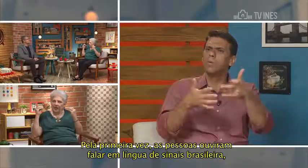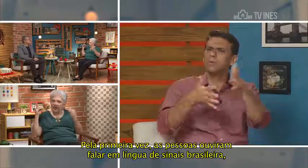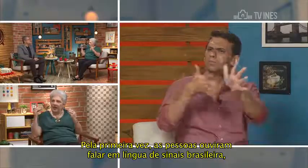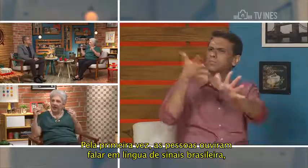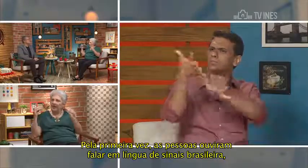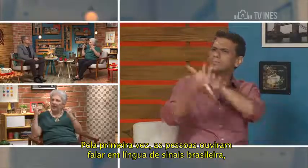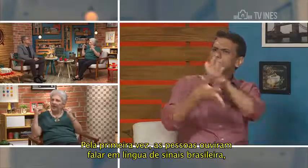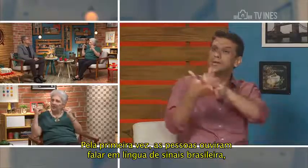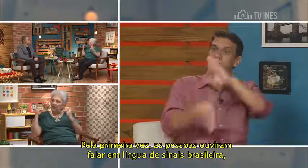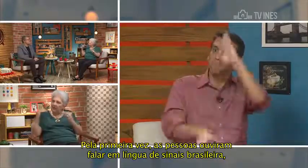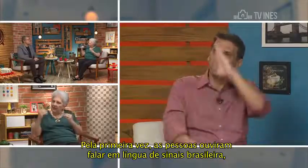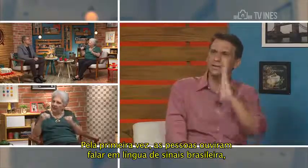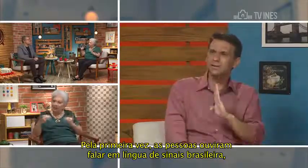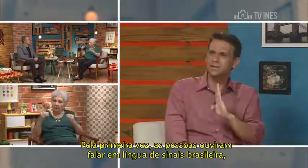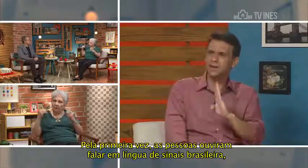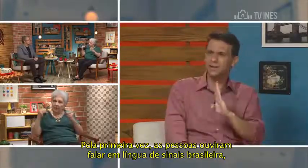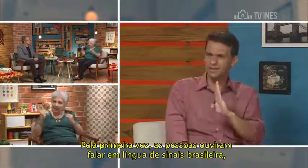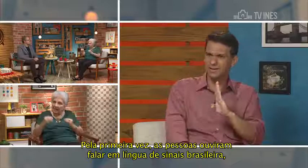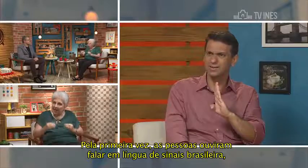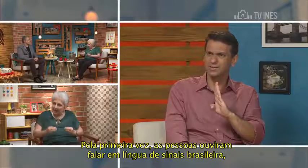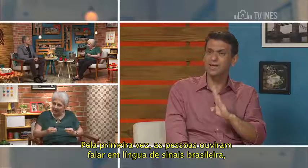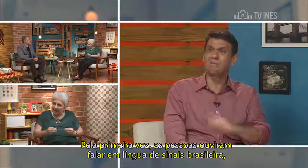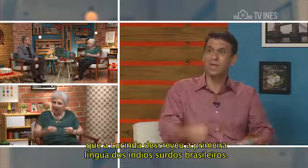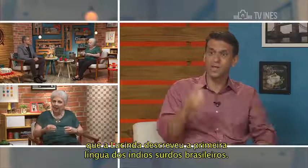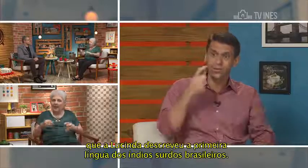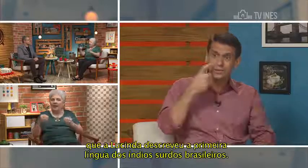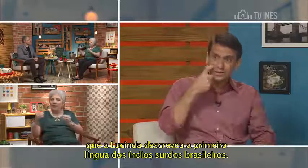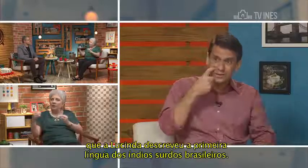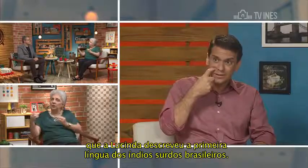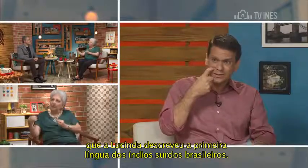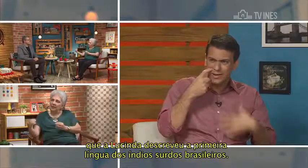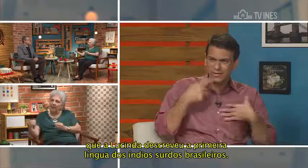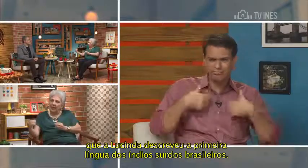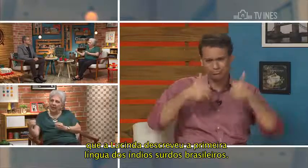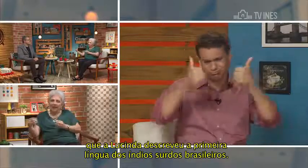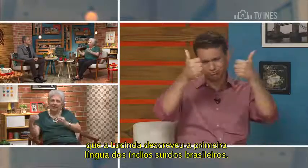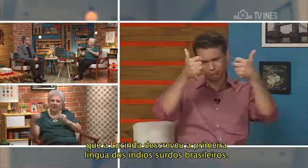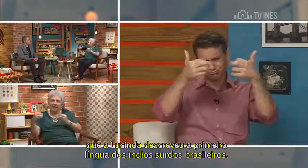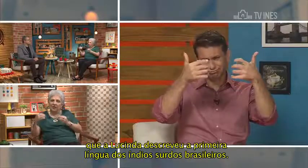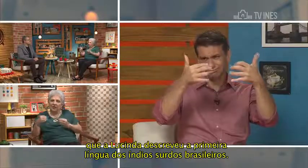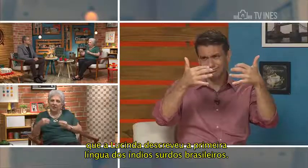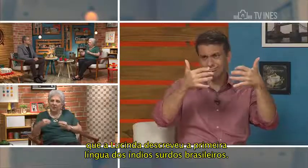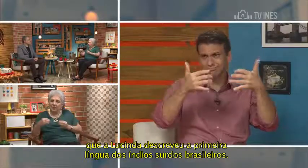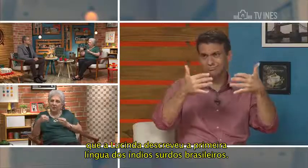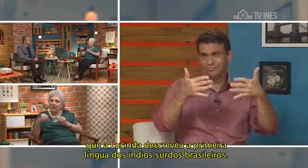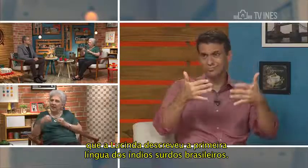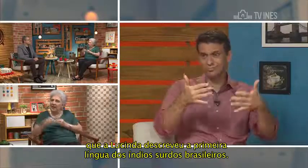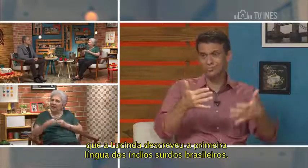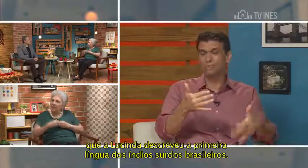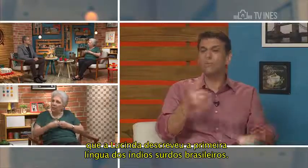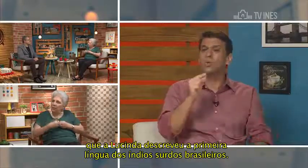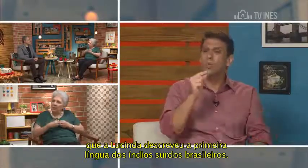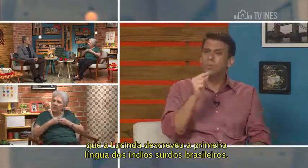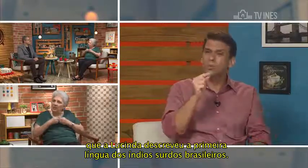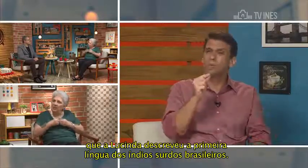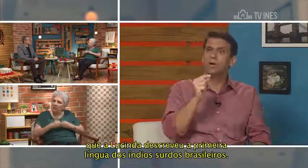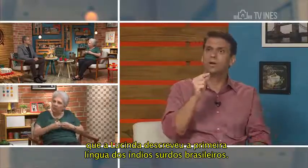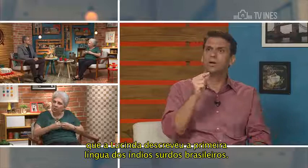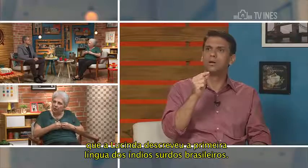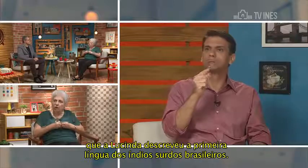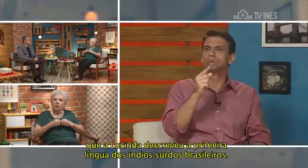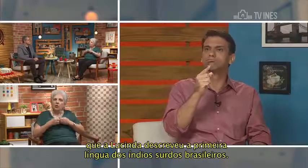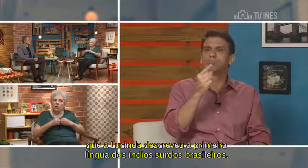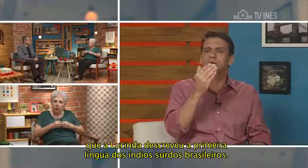Ouviram falar Em língua de sinais Brasileira Que a Lucinda Ela descreveu A primeira língua Dos